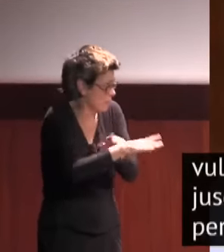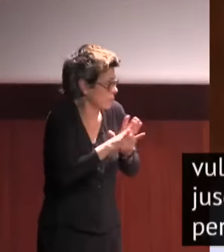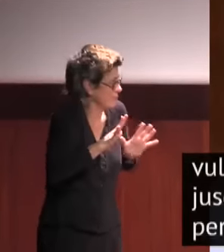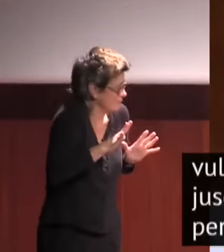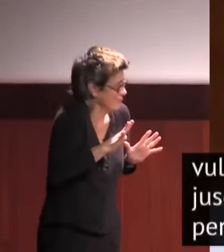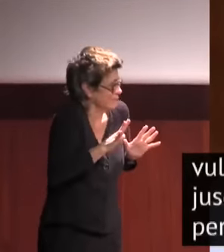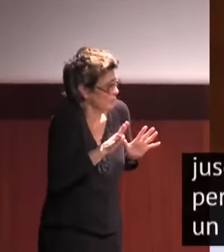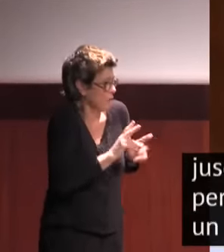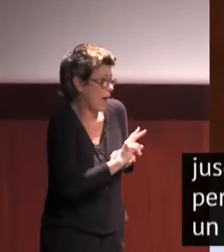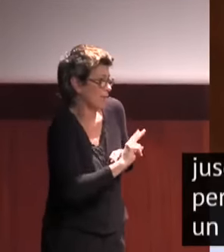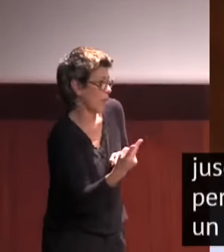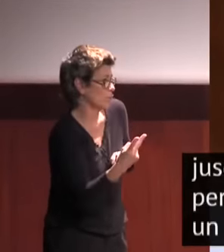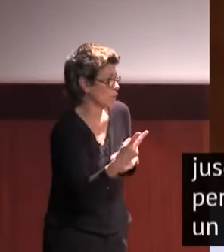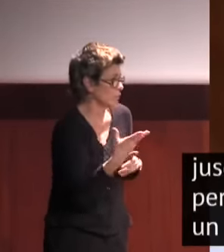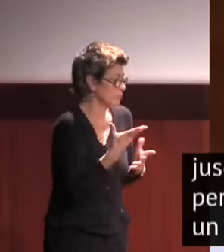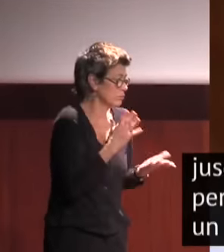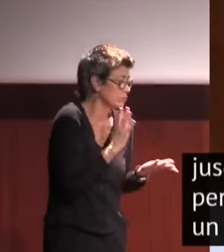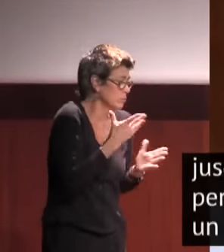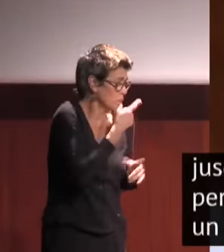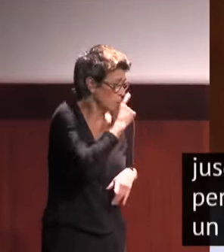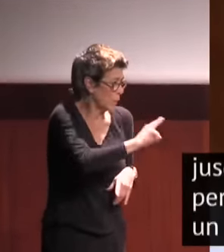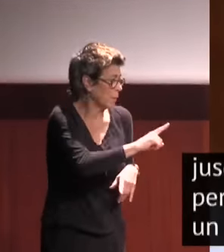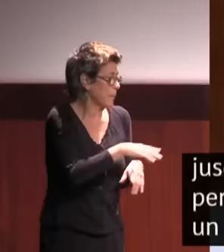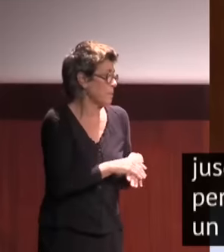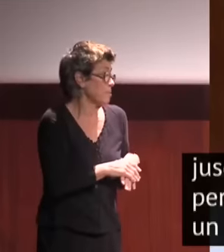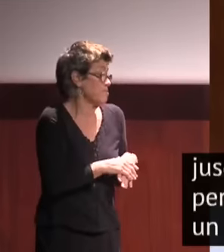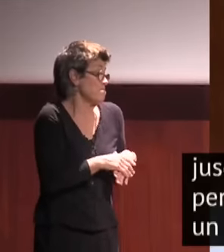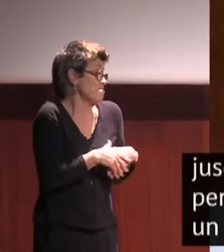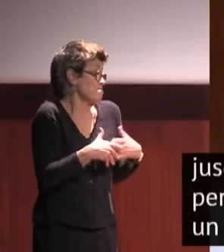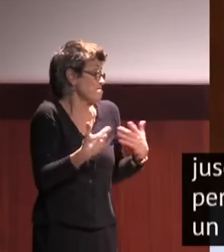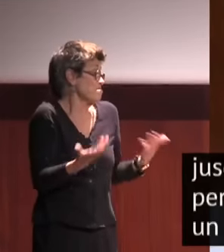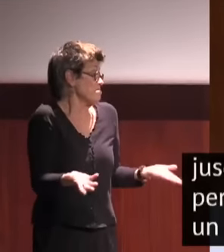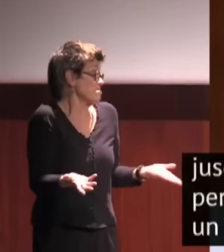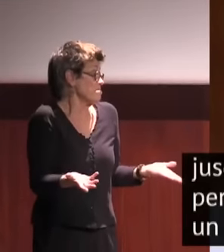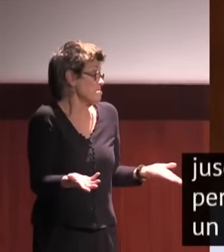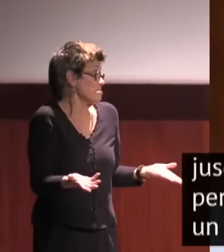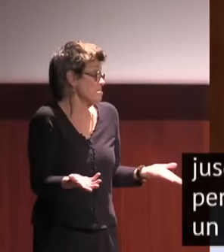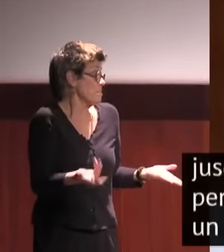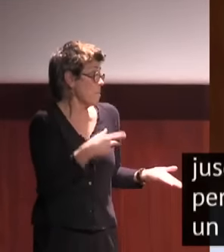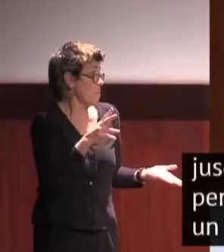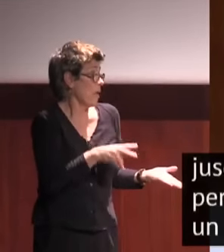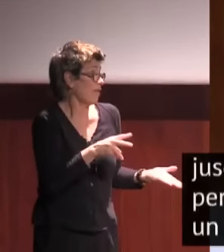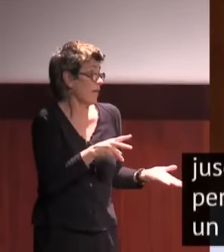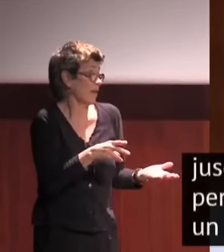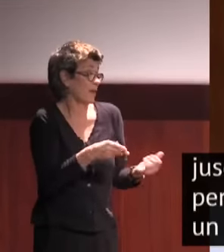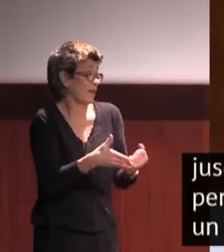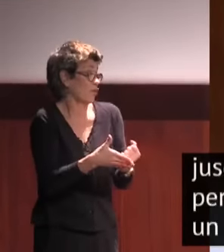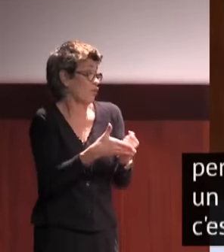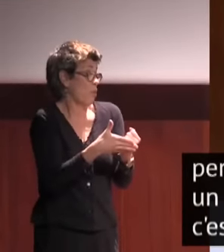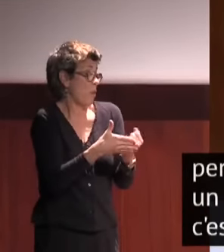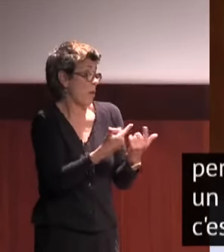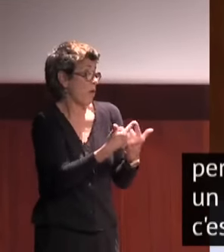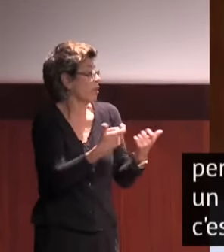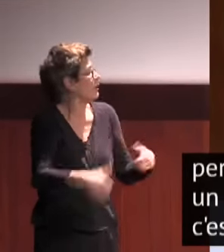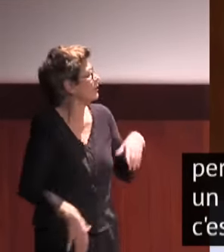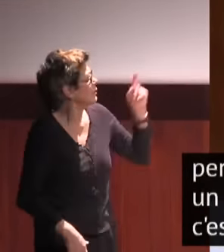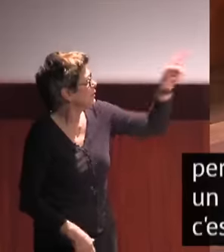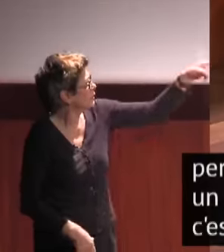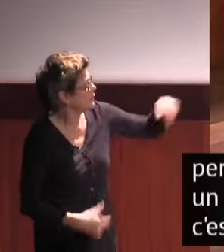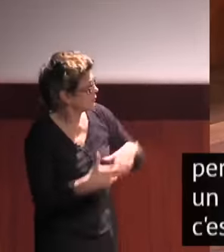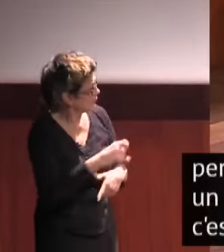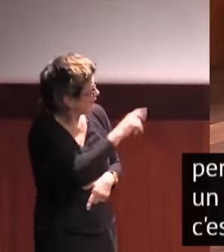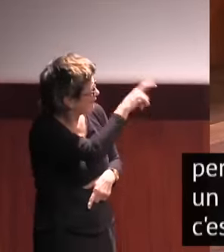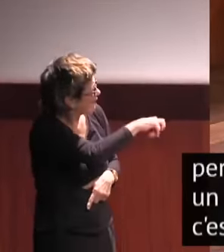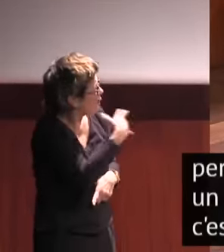moins utile et utilisable. Après, c'est vrai qu'effectivement, les supports sont divers et variés. Est-ce que vous avez des exemples